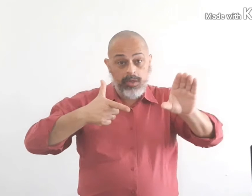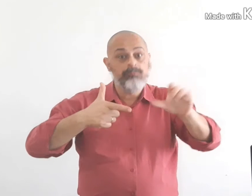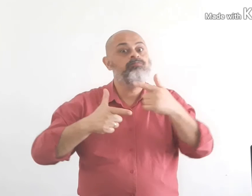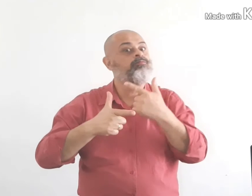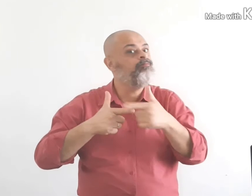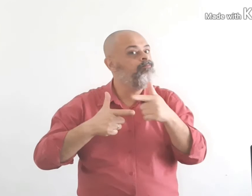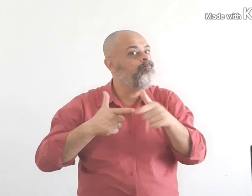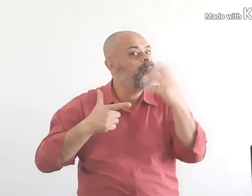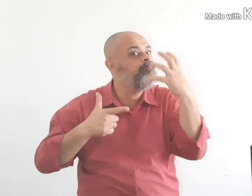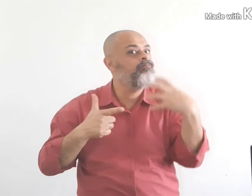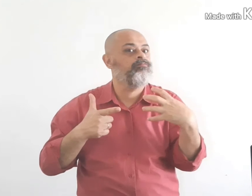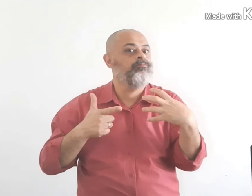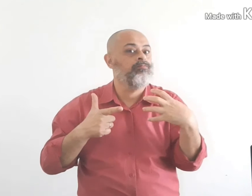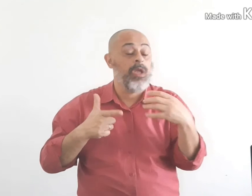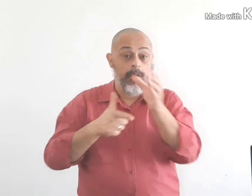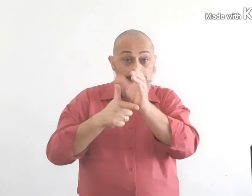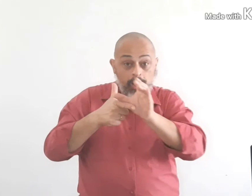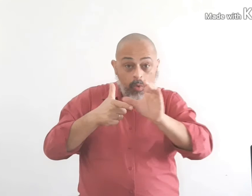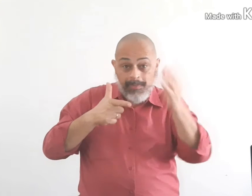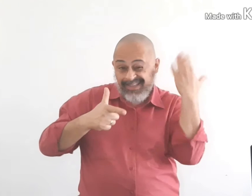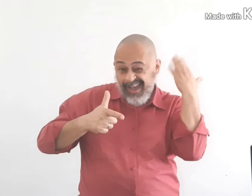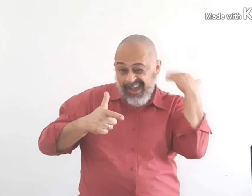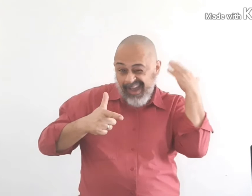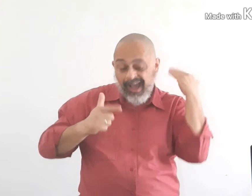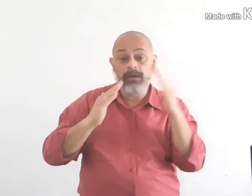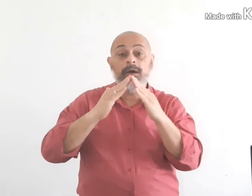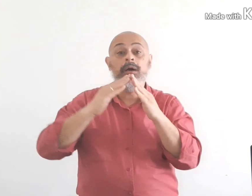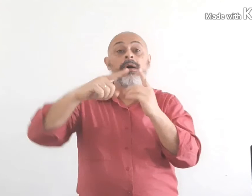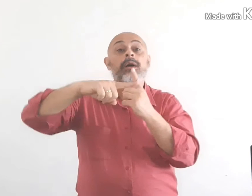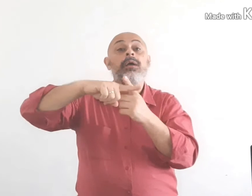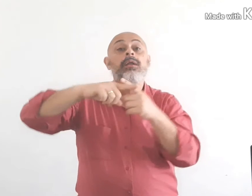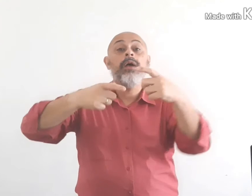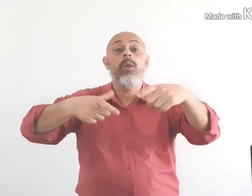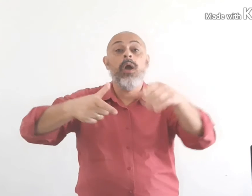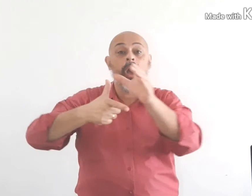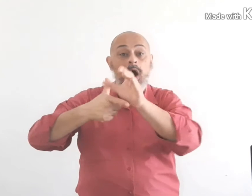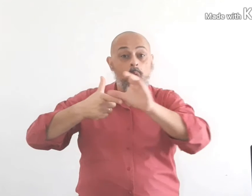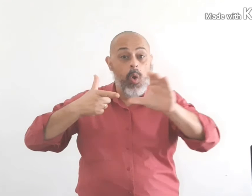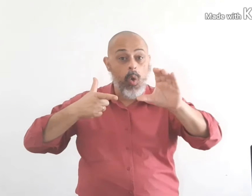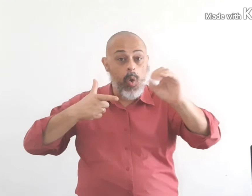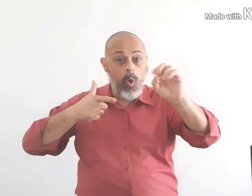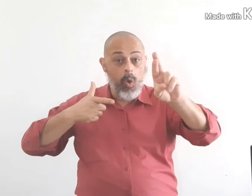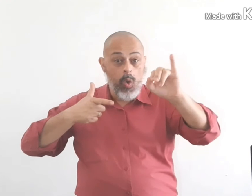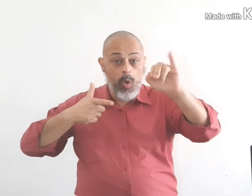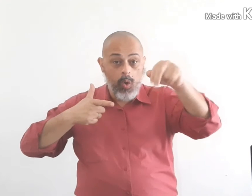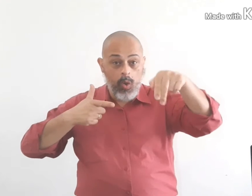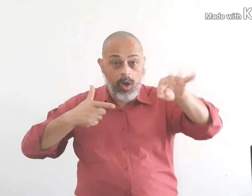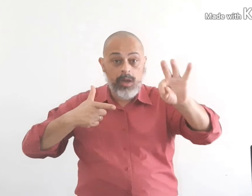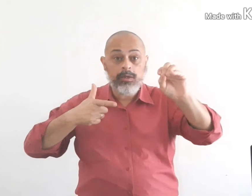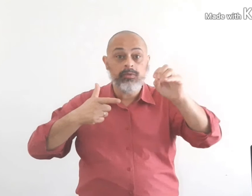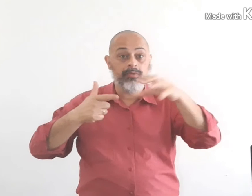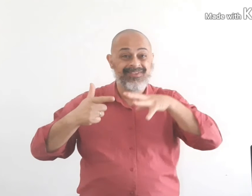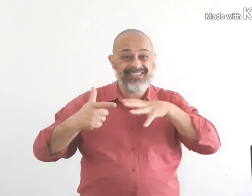de Corinto. A igreja de Corinto dava ouvido demais às preleções, dava ouvido